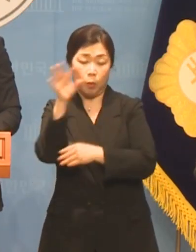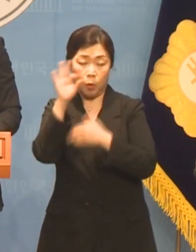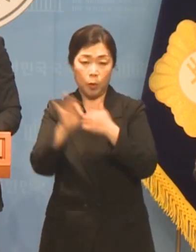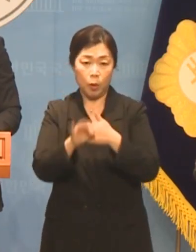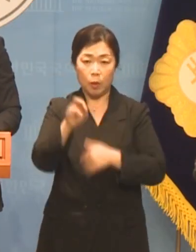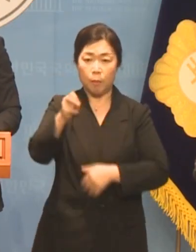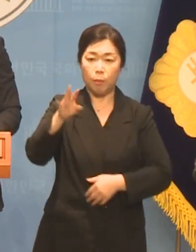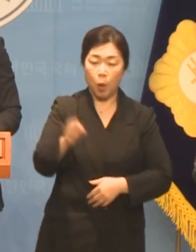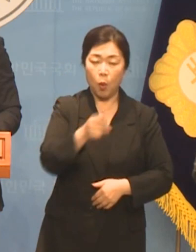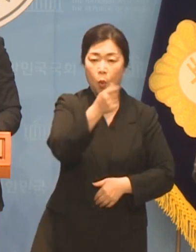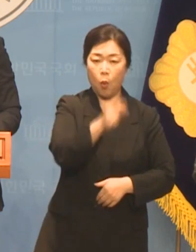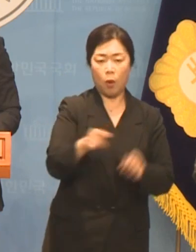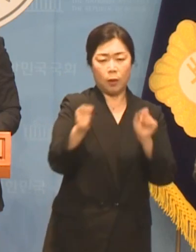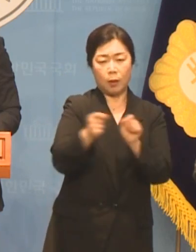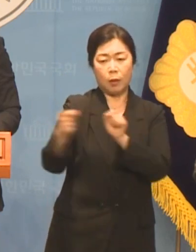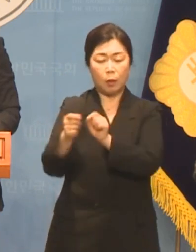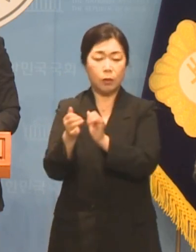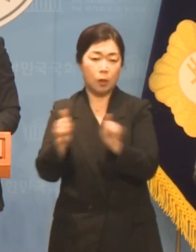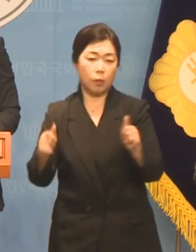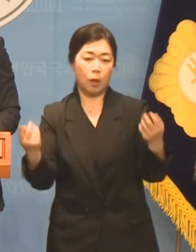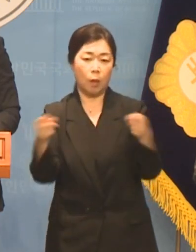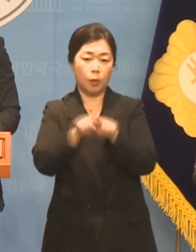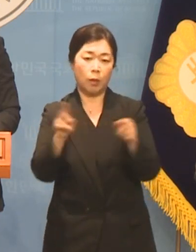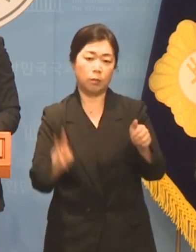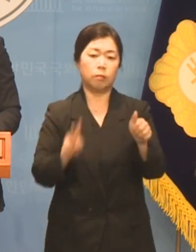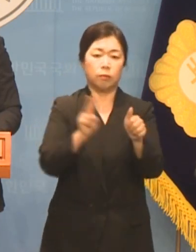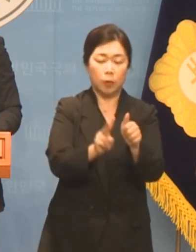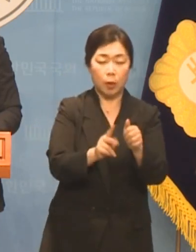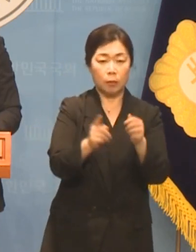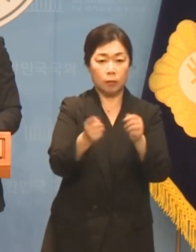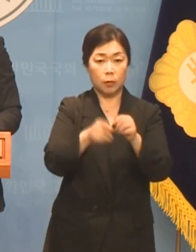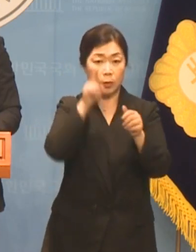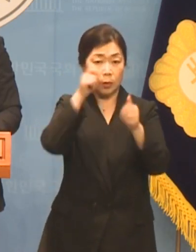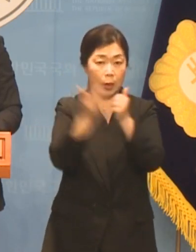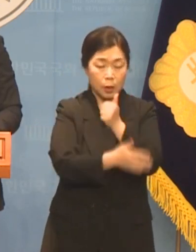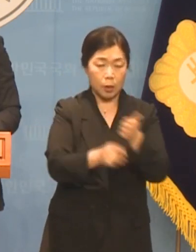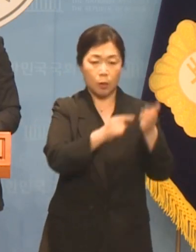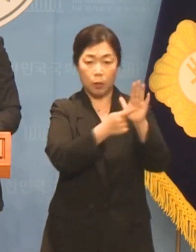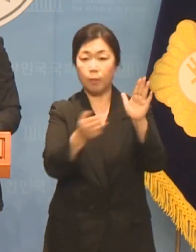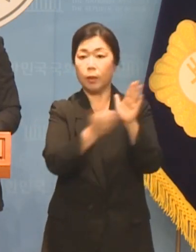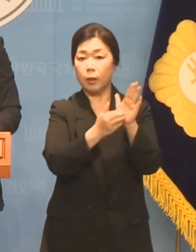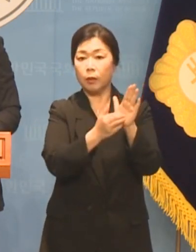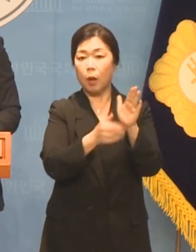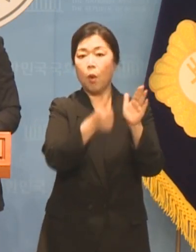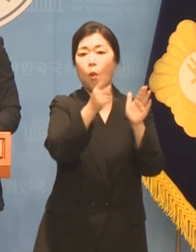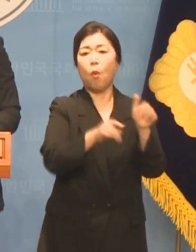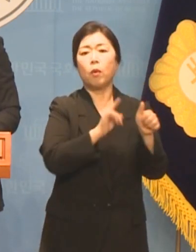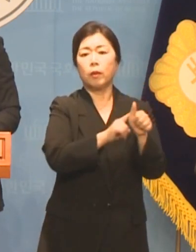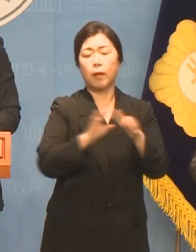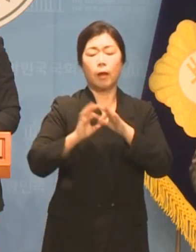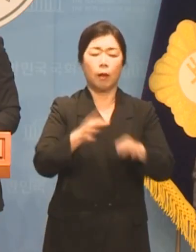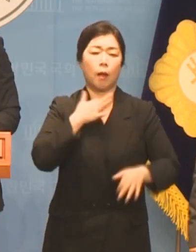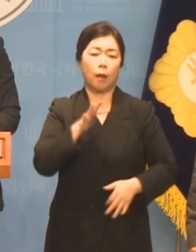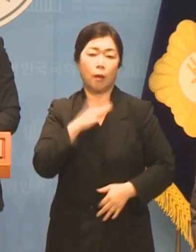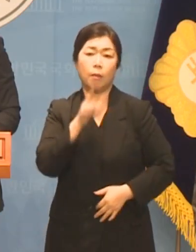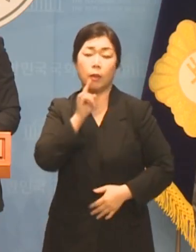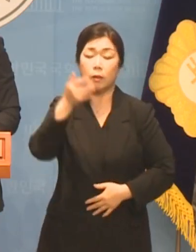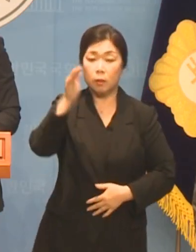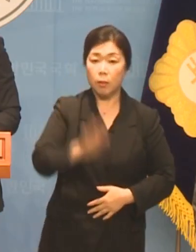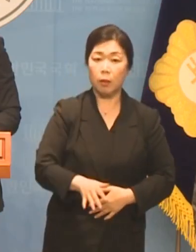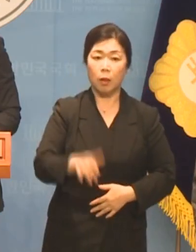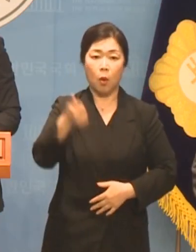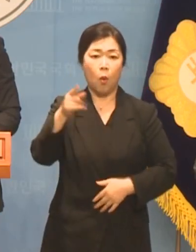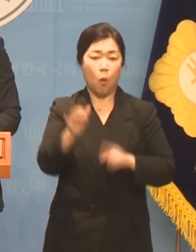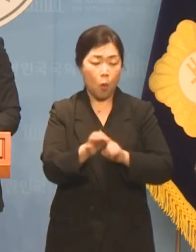홍준표의 측근이라는 최용희 씨가 동행한 사진을 단독으로 공개하기도 하였습니다. 홍준표 후보는 계속해서 부인하고 있지만 홍 후보의